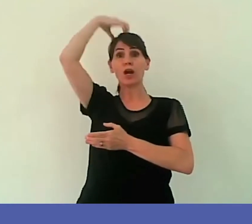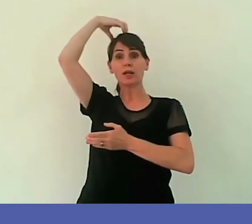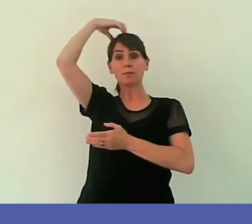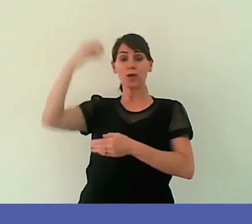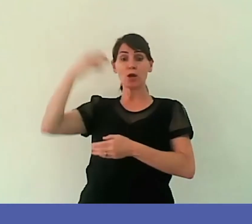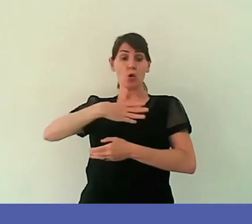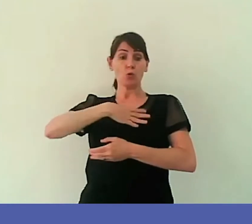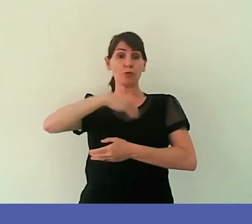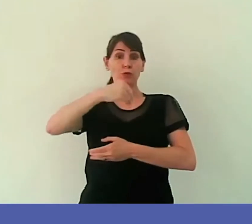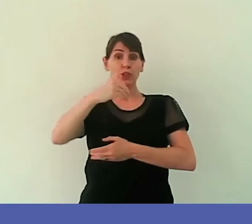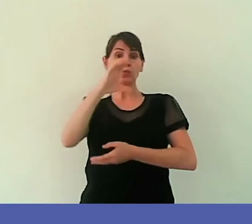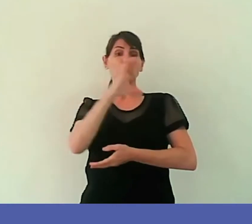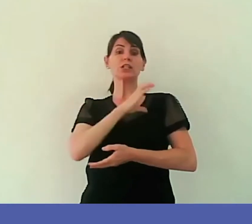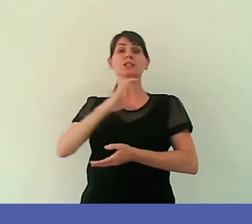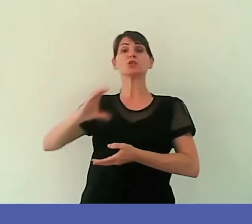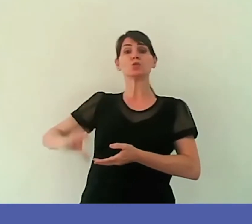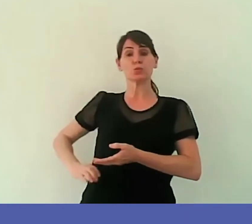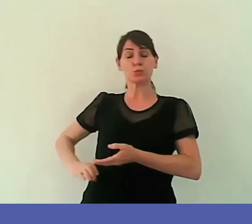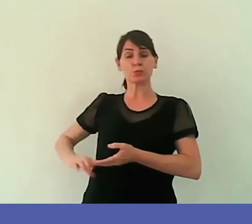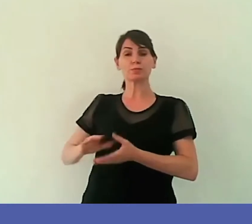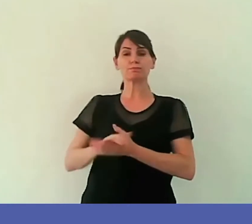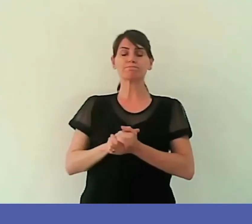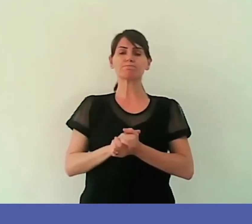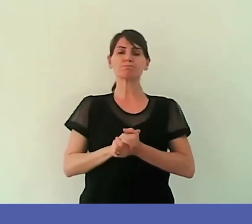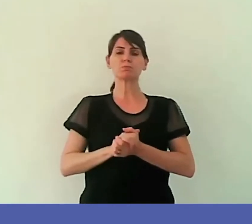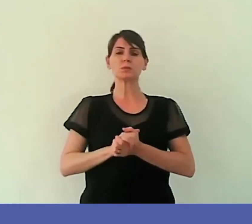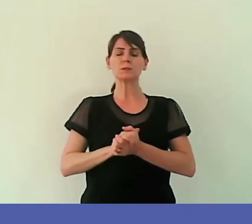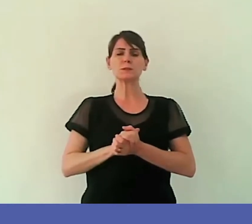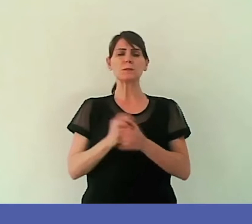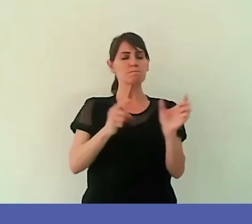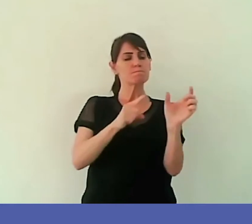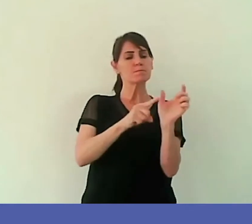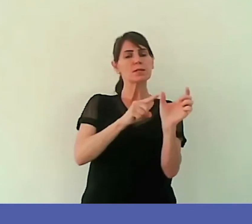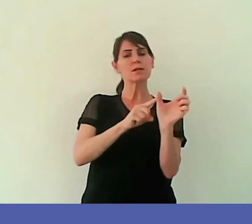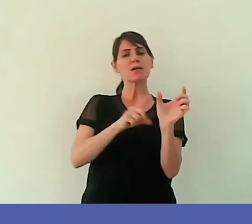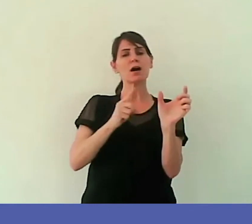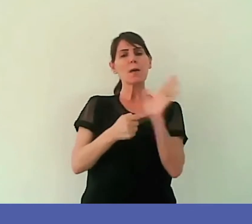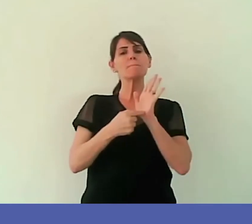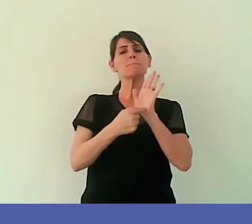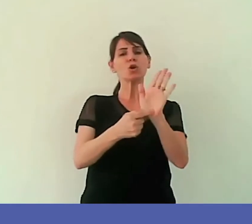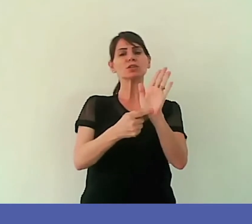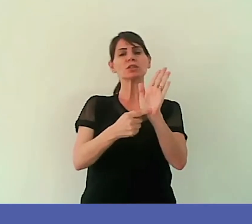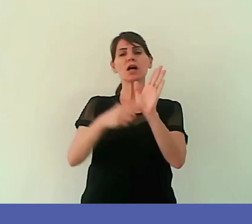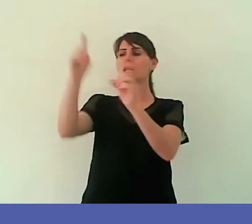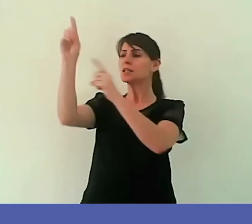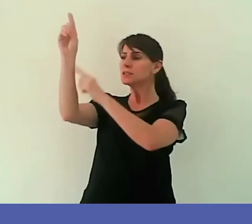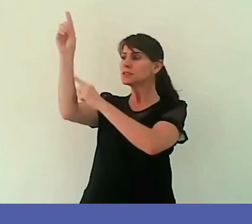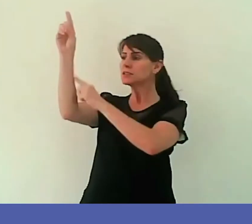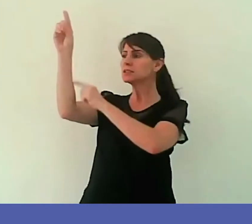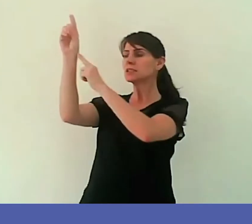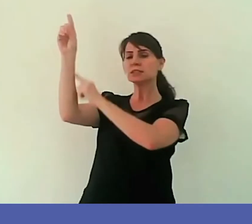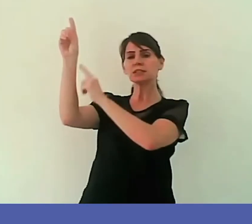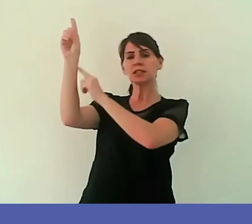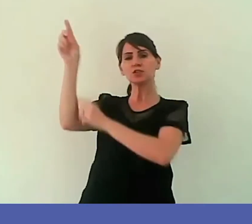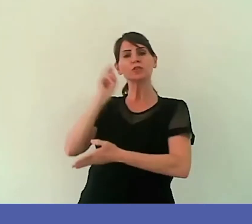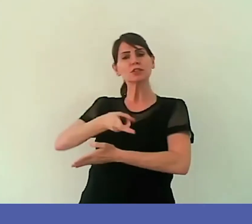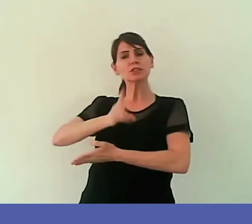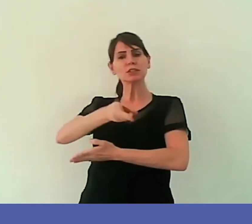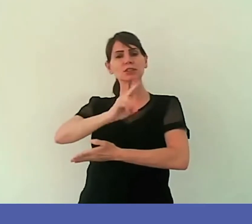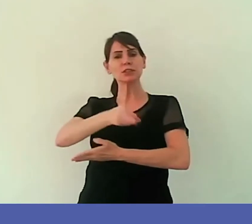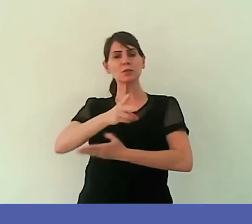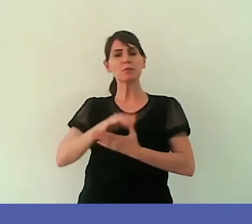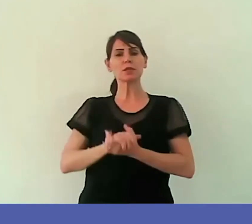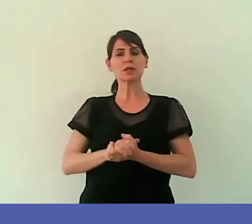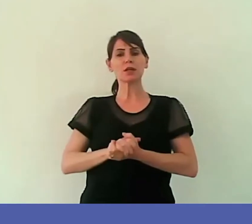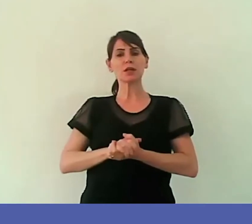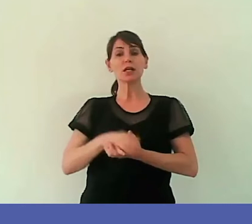indica que, essa expressão indica que o desejo de Deus sempre foi de obter uma